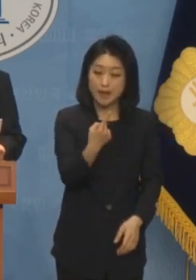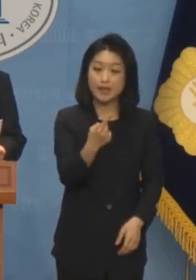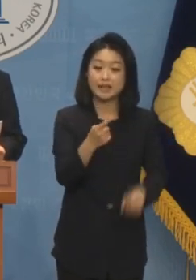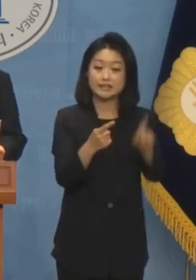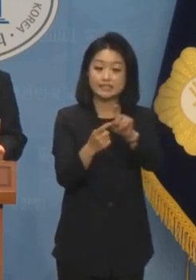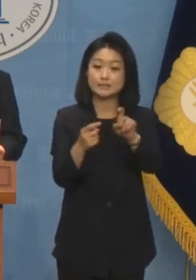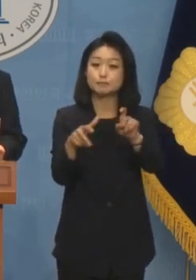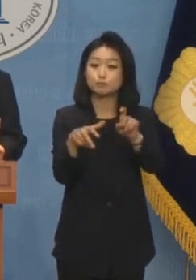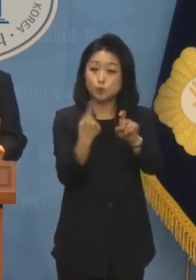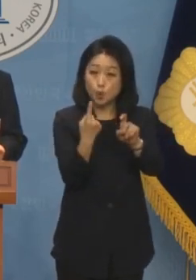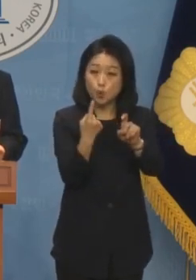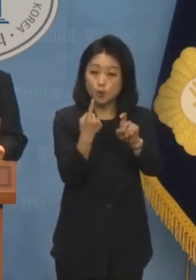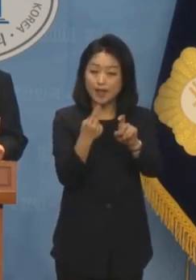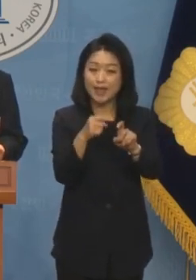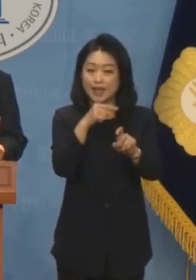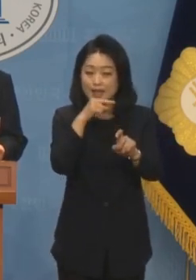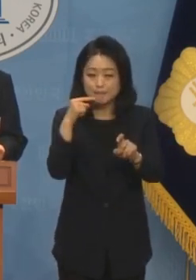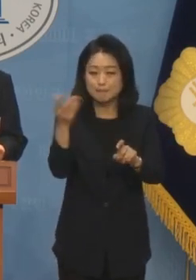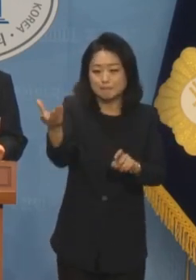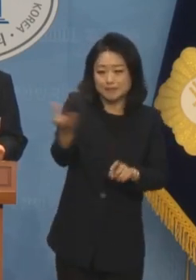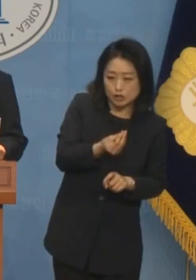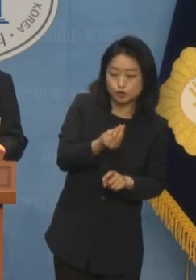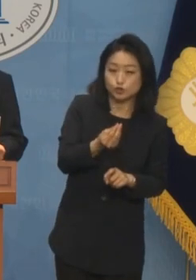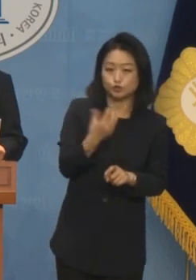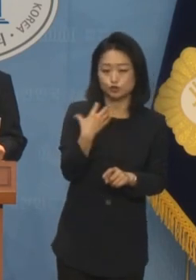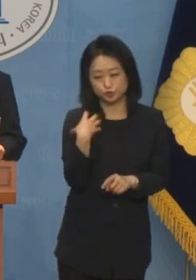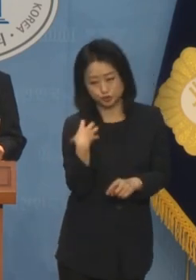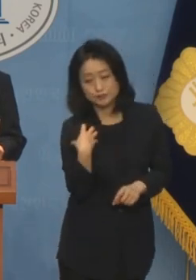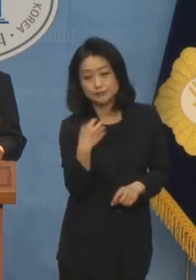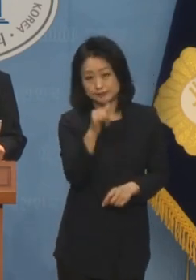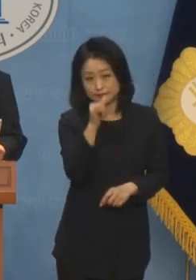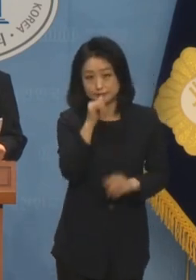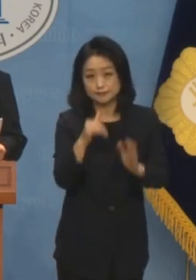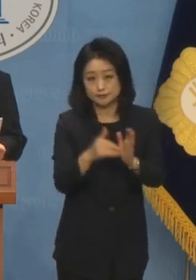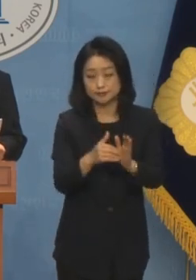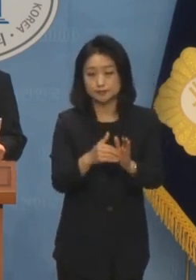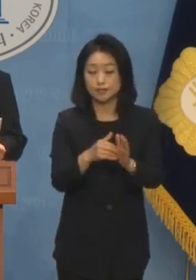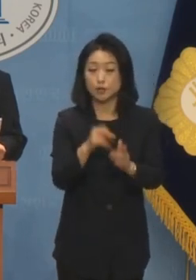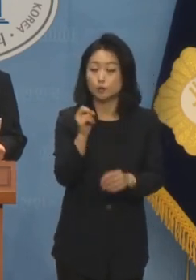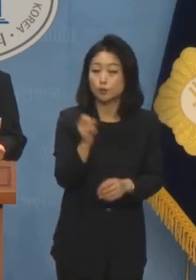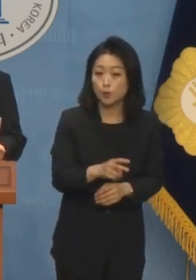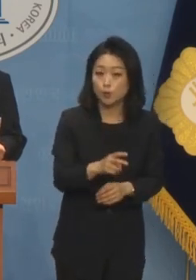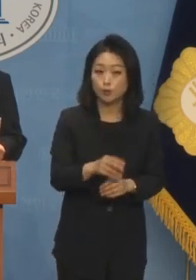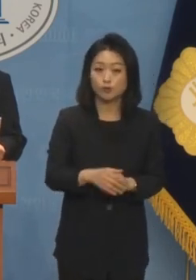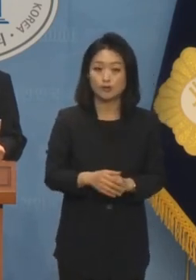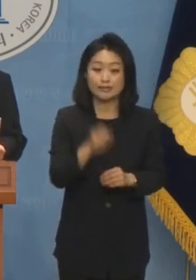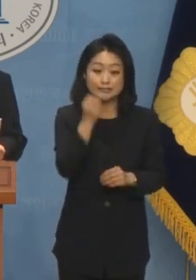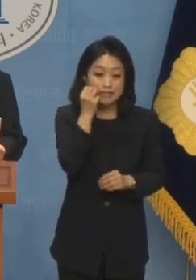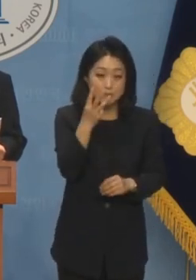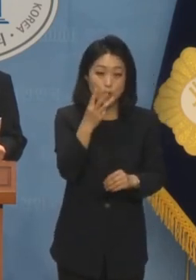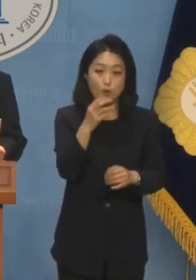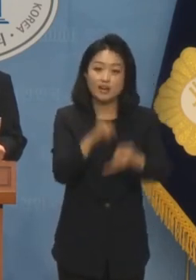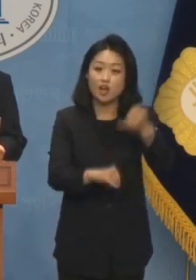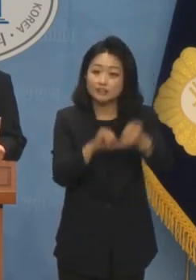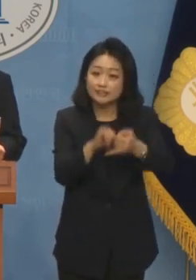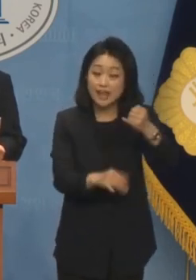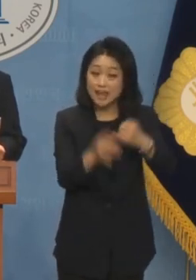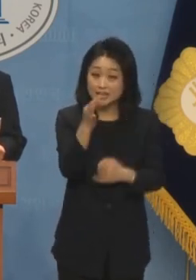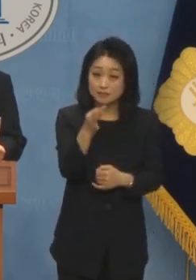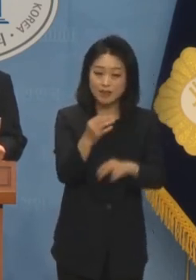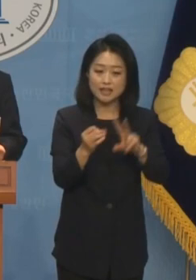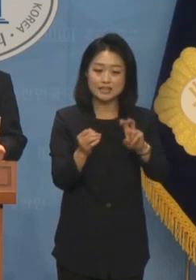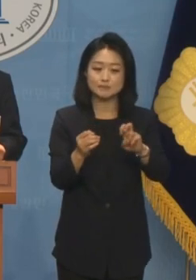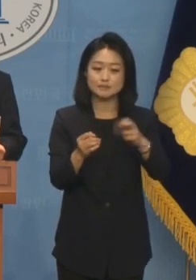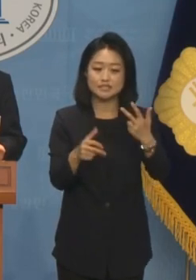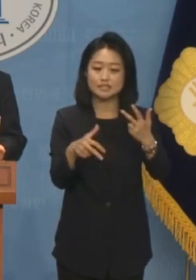1,110조 원의 금융기관 대출을 떠안고 있는 것으로 집계되었습니다. 특히 3개월 이상 연체 금액은